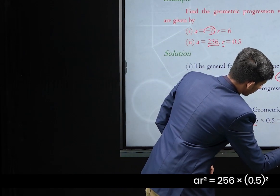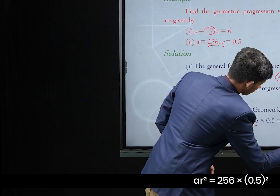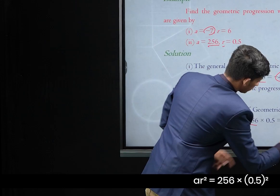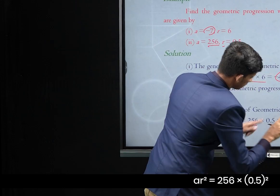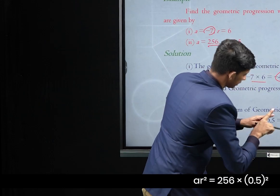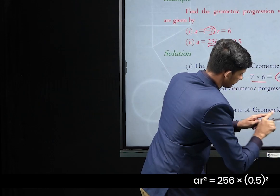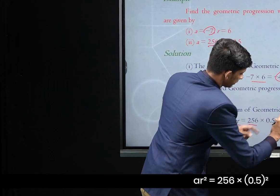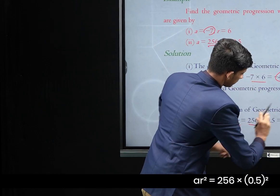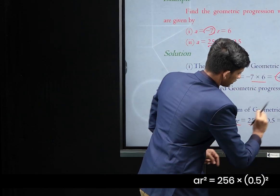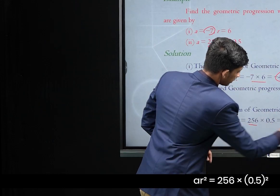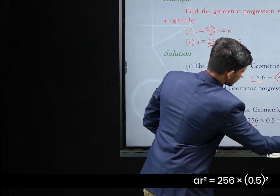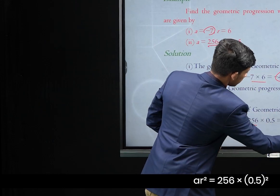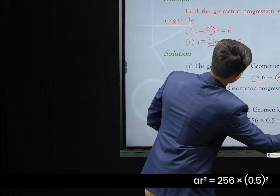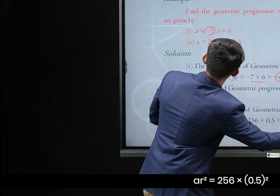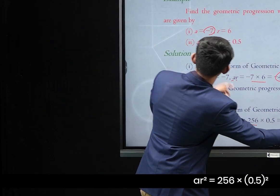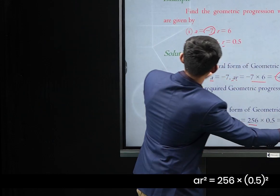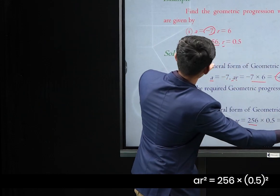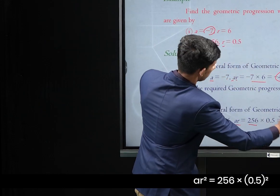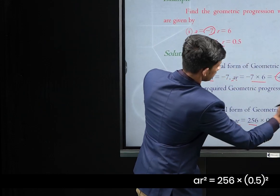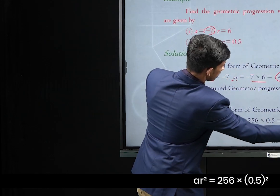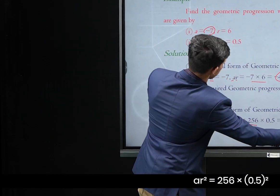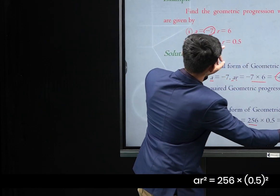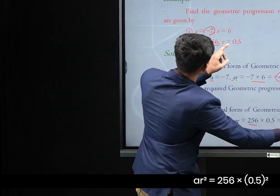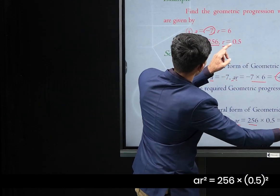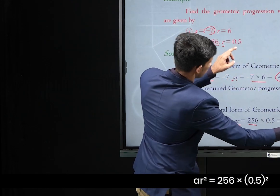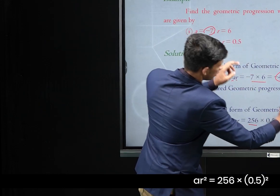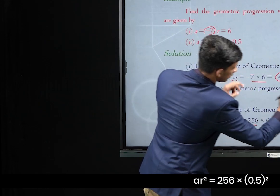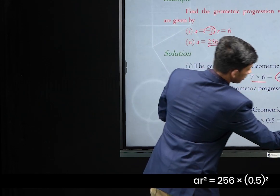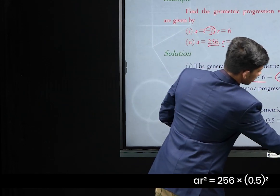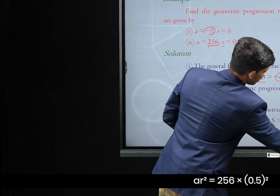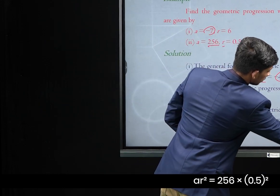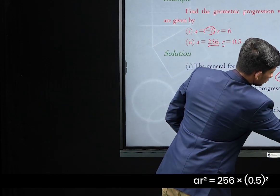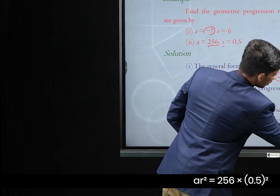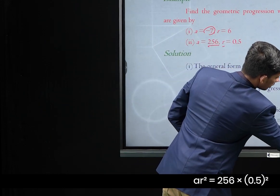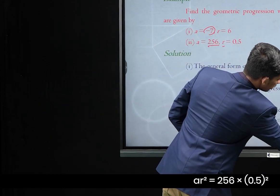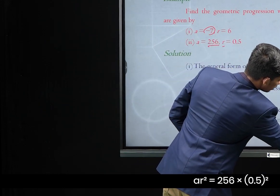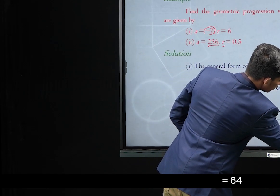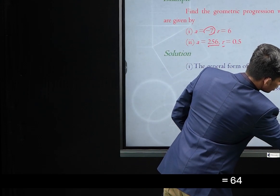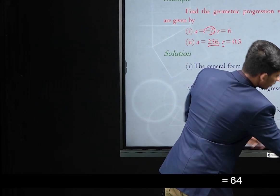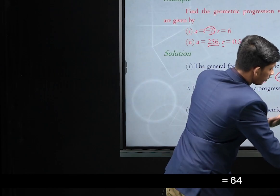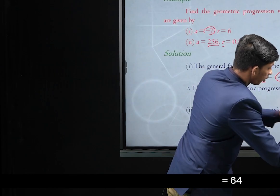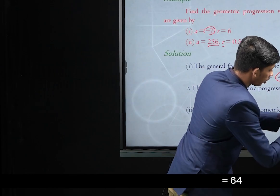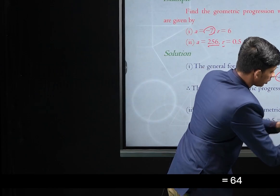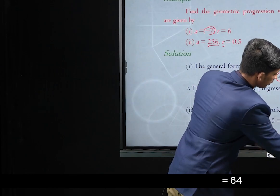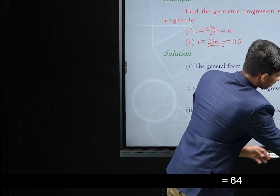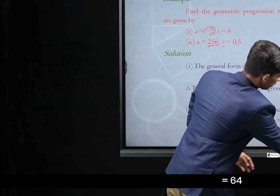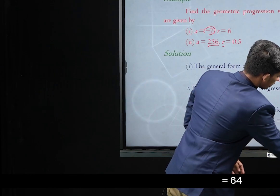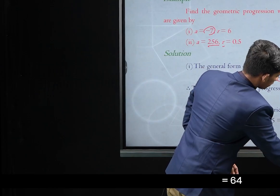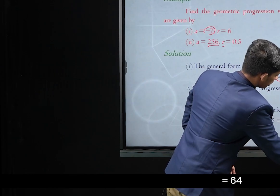AR square is equal to 256 into 0.5 whole square is equal to 64.